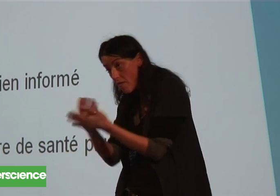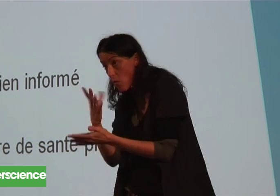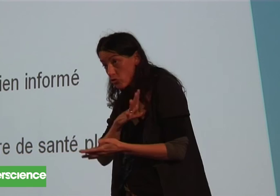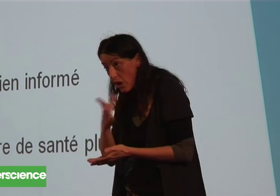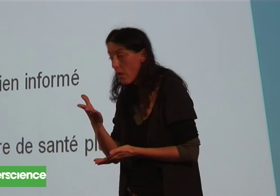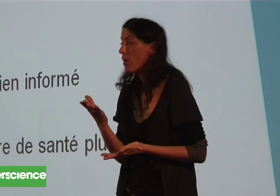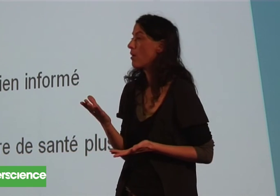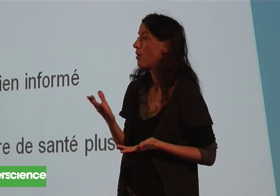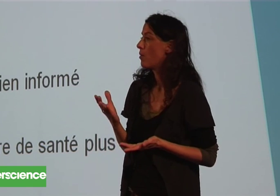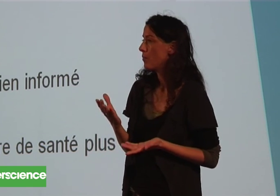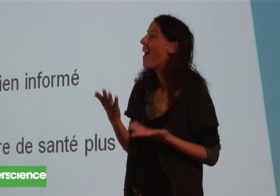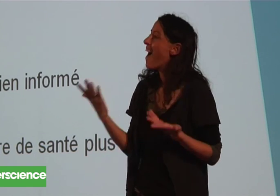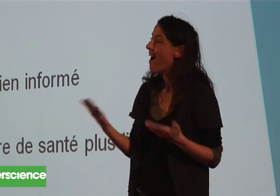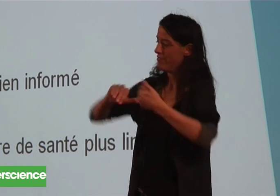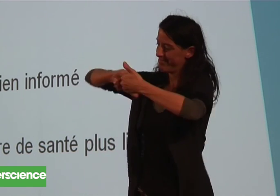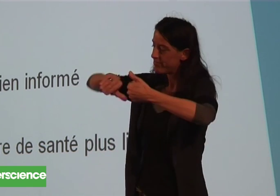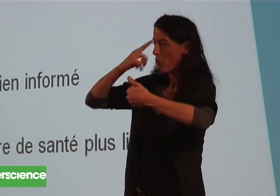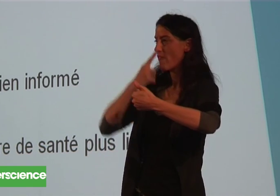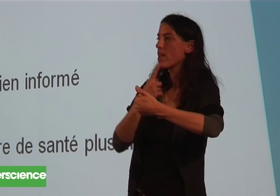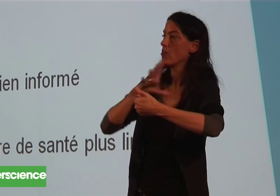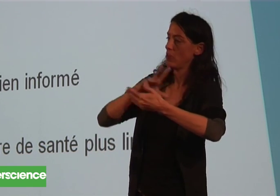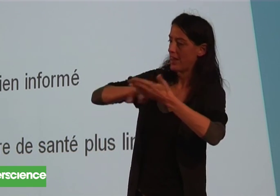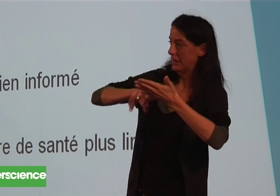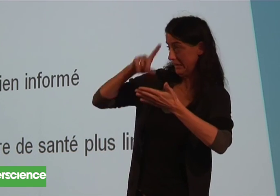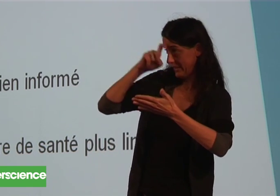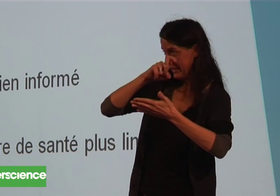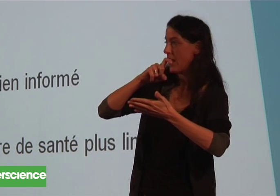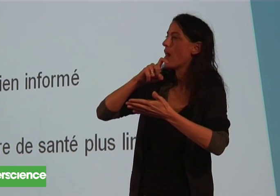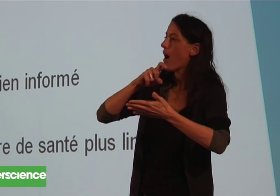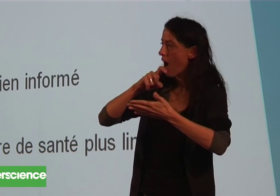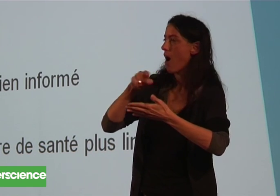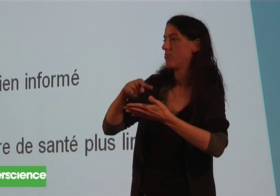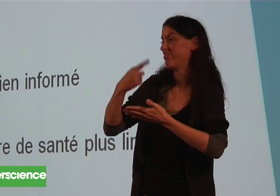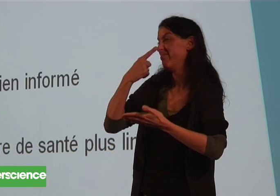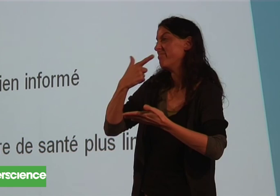lecture ou l'expression orale sont moins nombreuses à s'estimer bien informées.